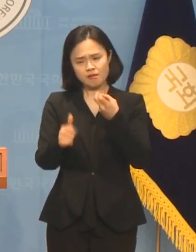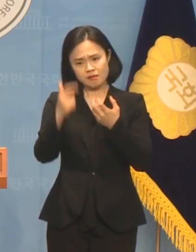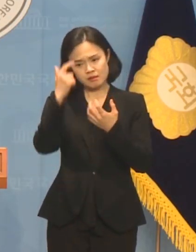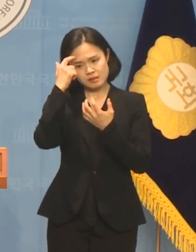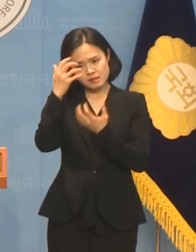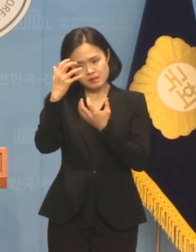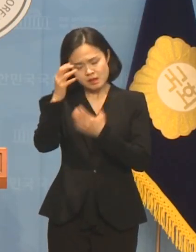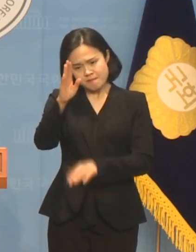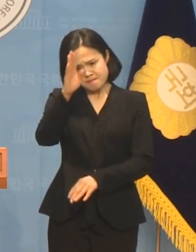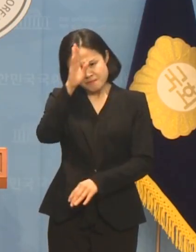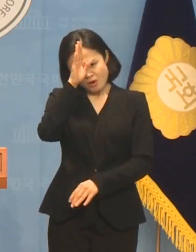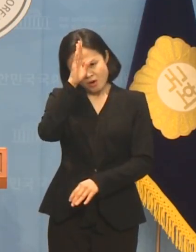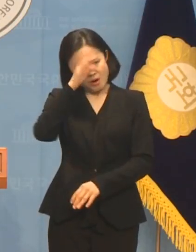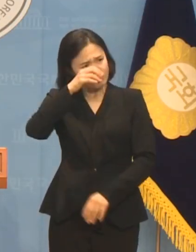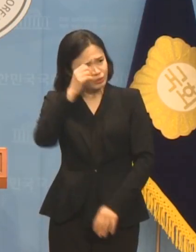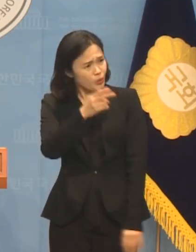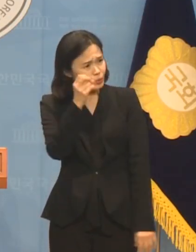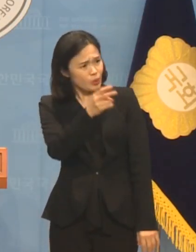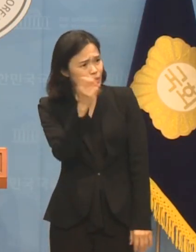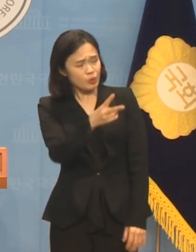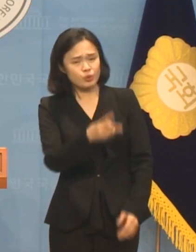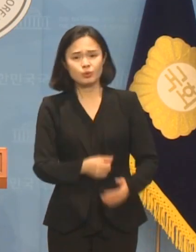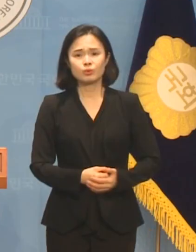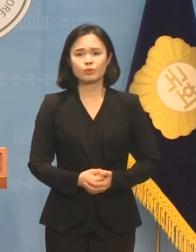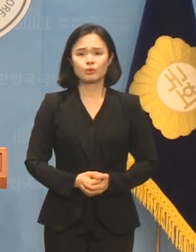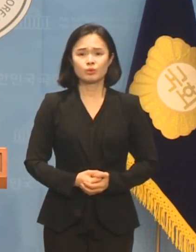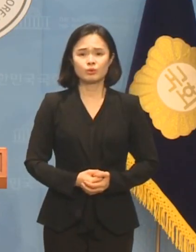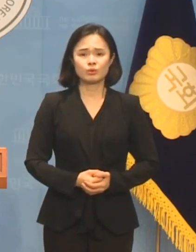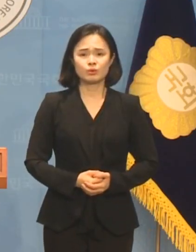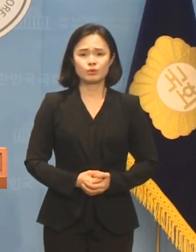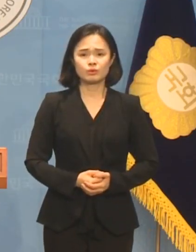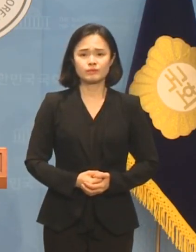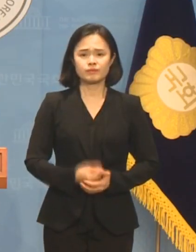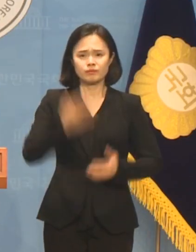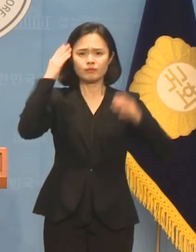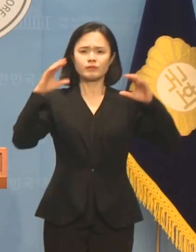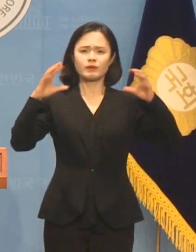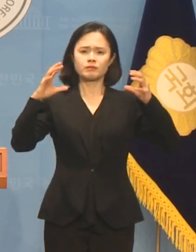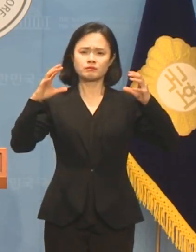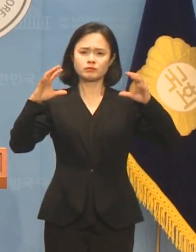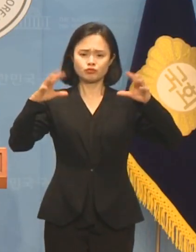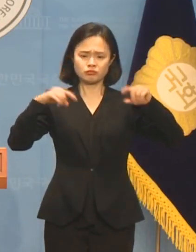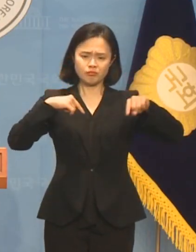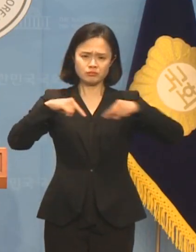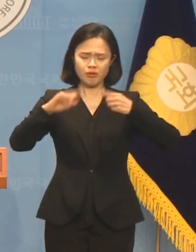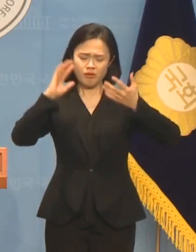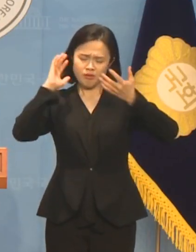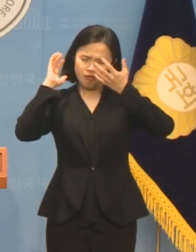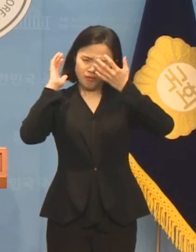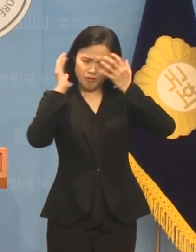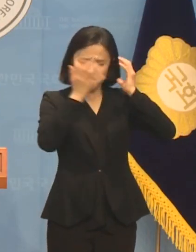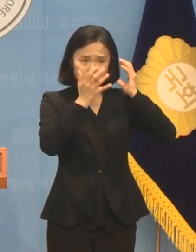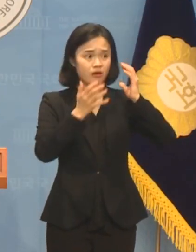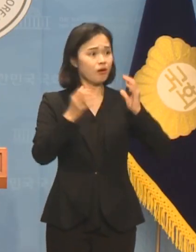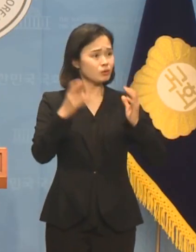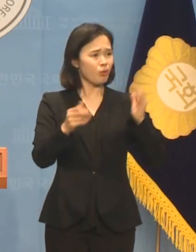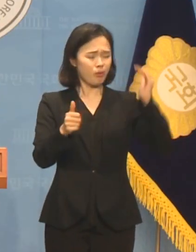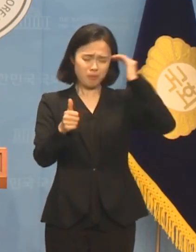시작된 것입니까? 간신히 버티고 있는 나라와 국정을 흔들지 말아